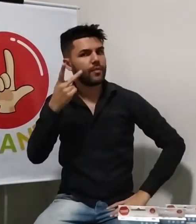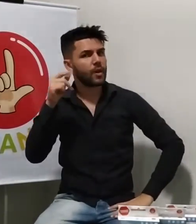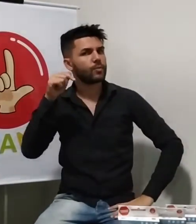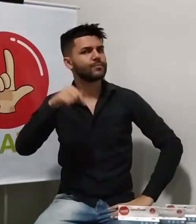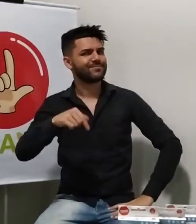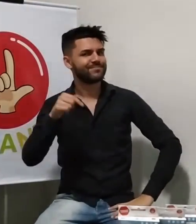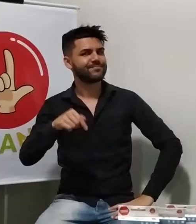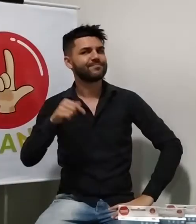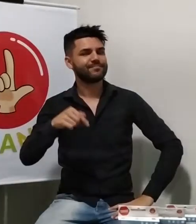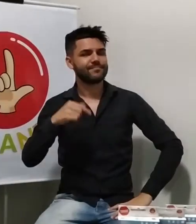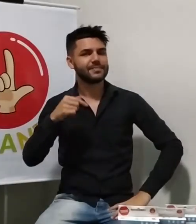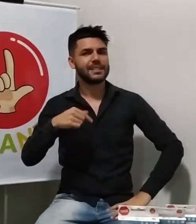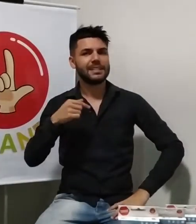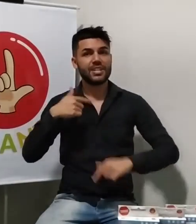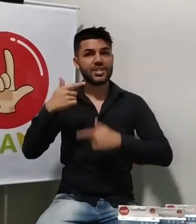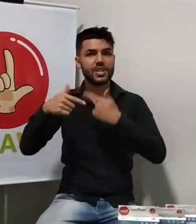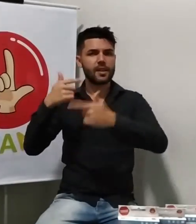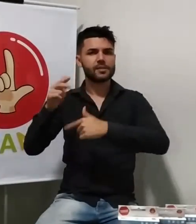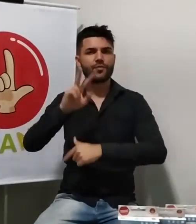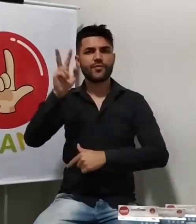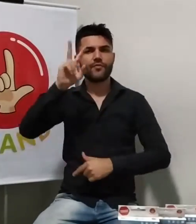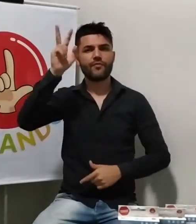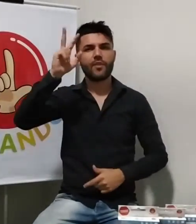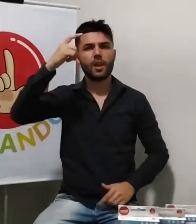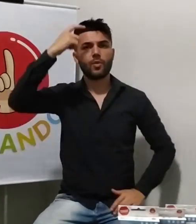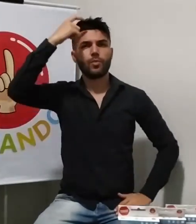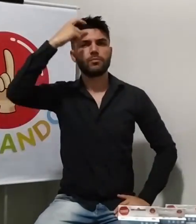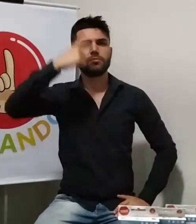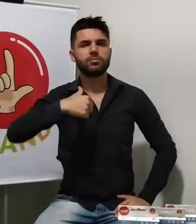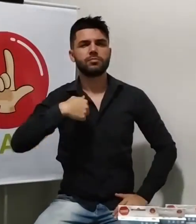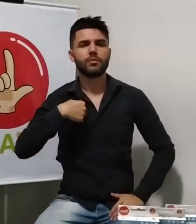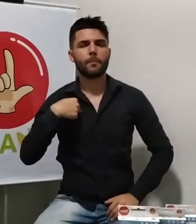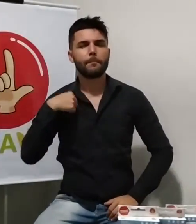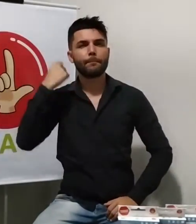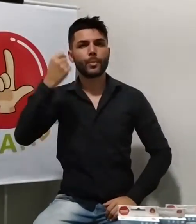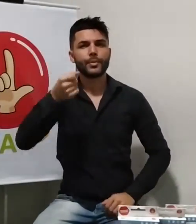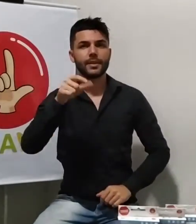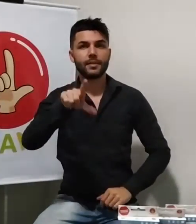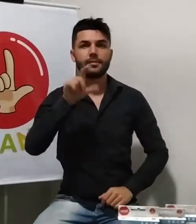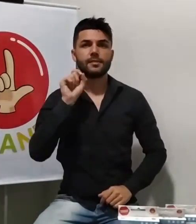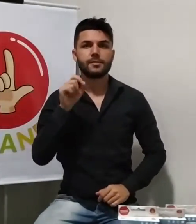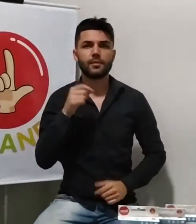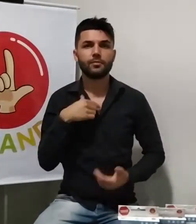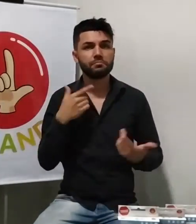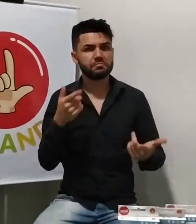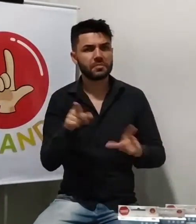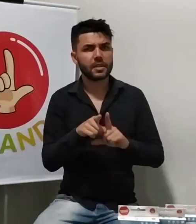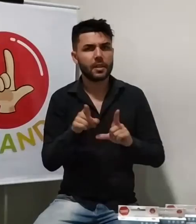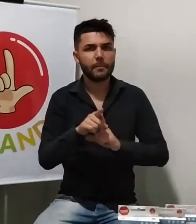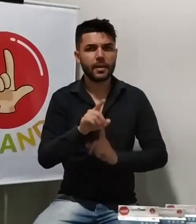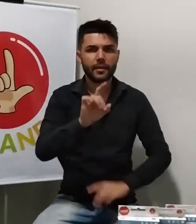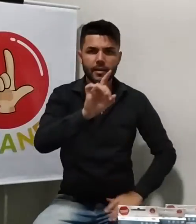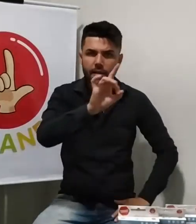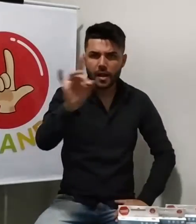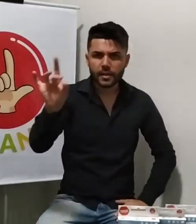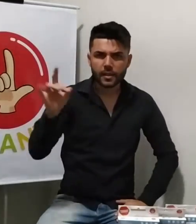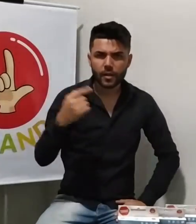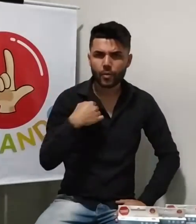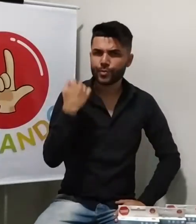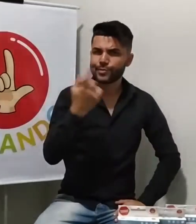sobre protagonismo, eu falo bastante sobre o seu poder de decisão e o quanto cada um de nós temos a condição de decidirmos o nosso